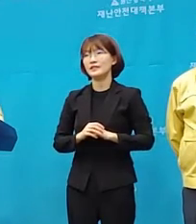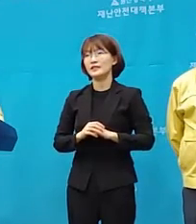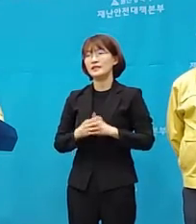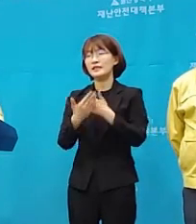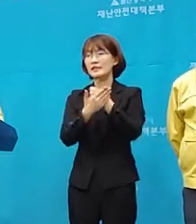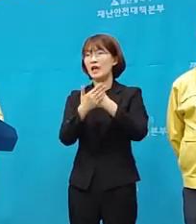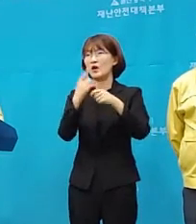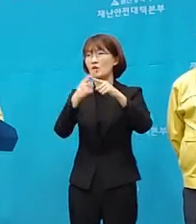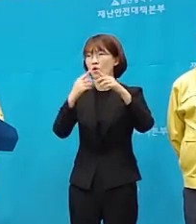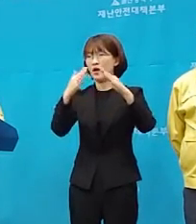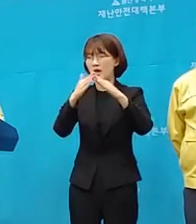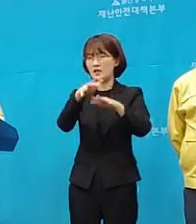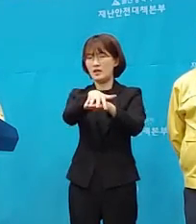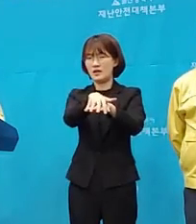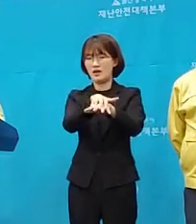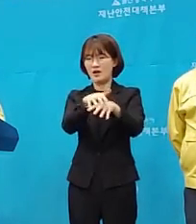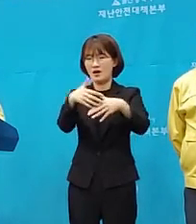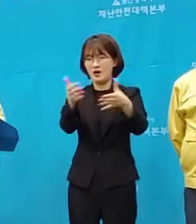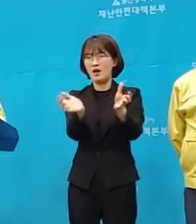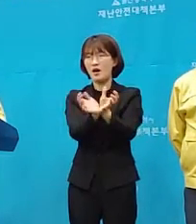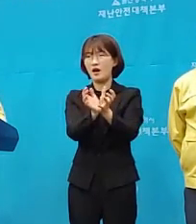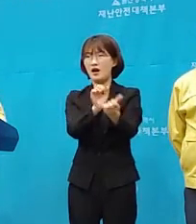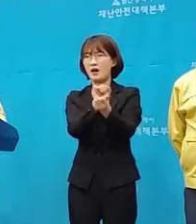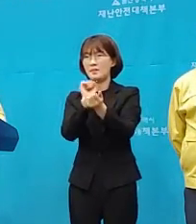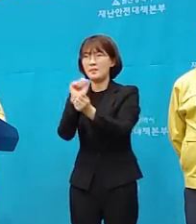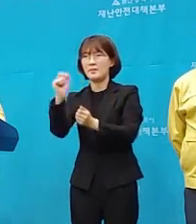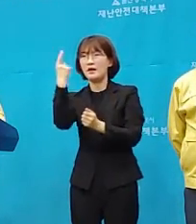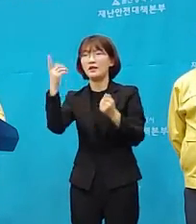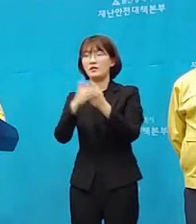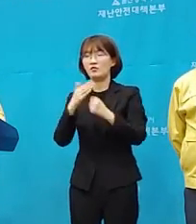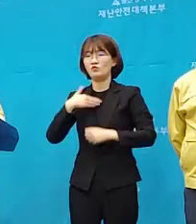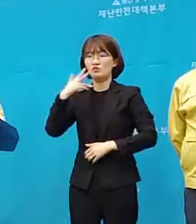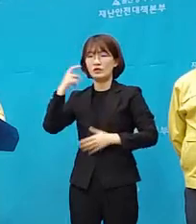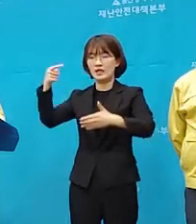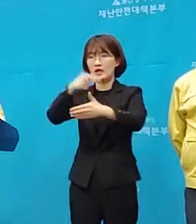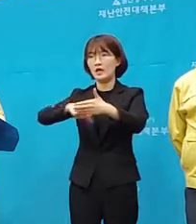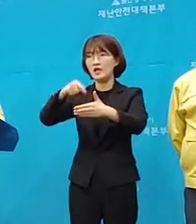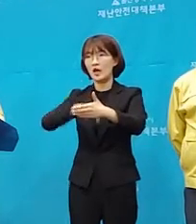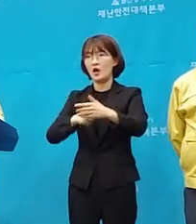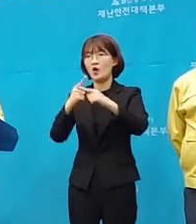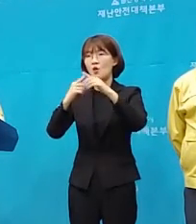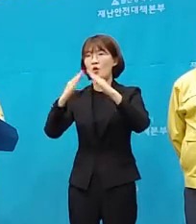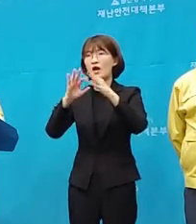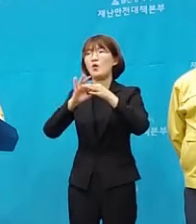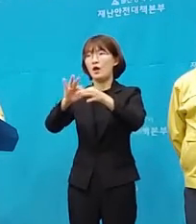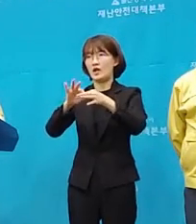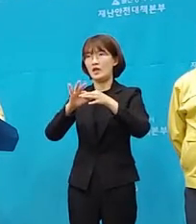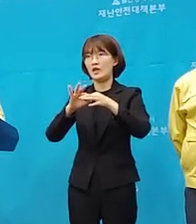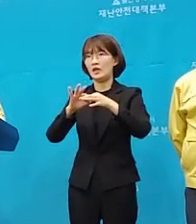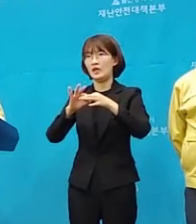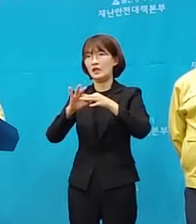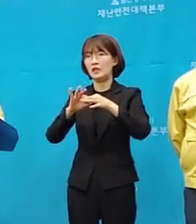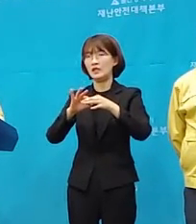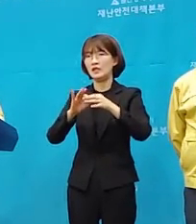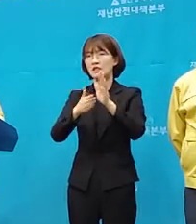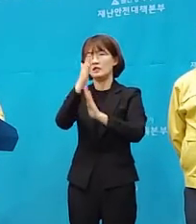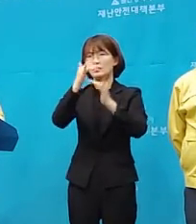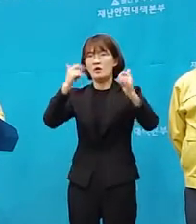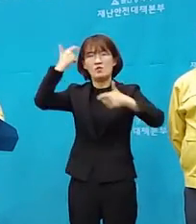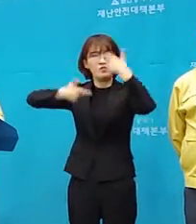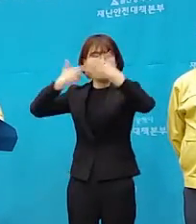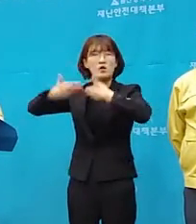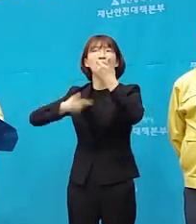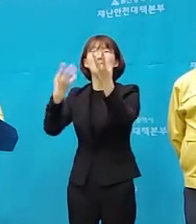그 집단 감염 사례 발생하기 때문에 저희 지역에서도 그 교회 관련해가지고 상당한 시민들이 문의가